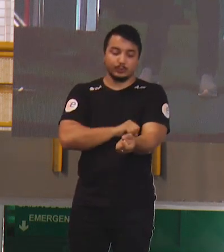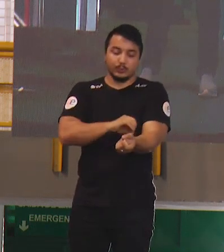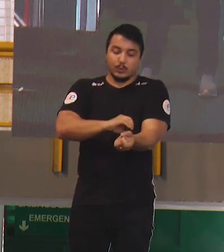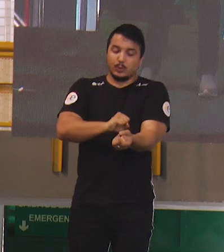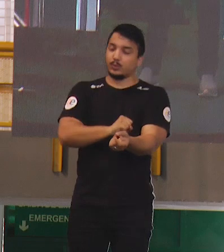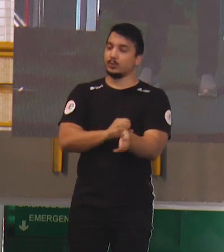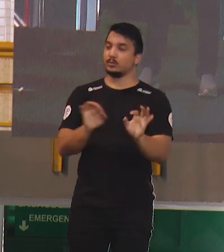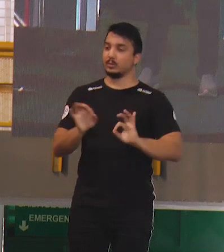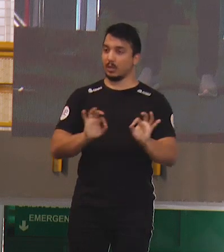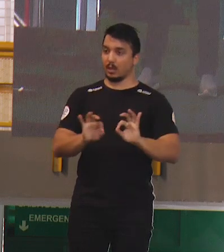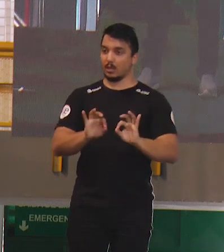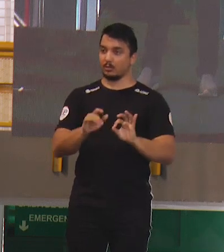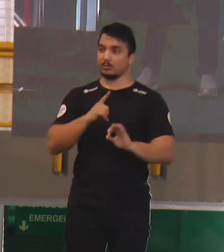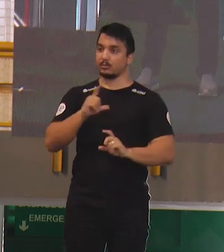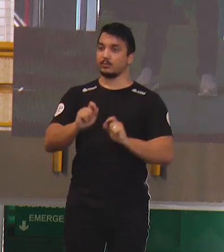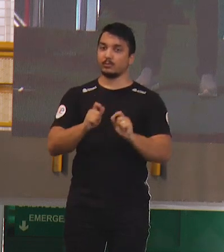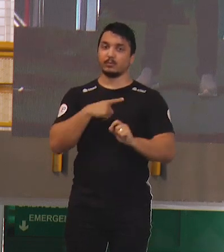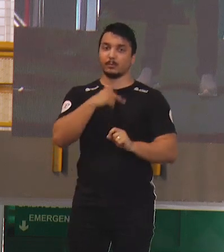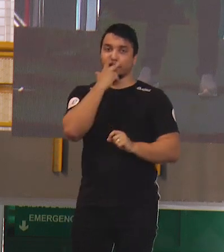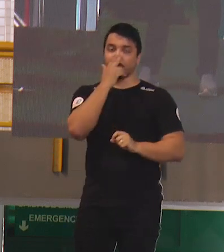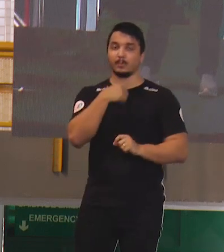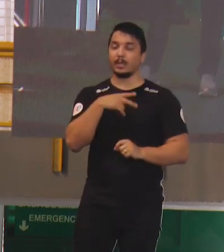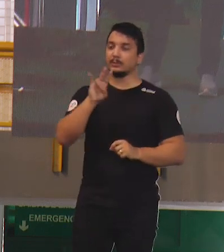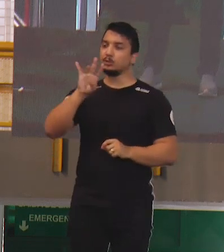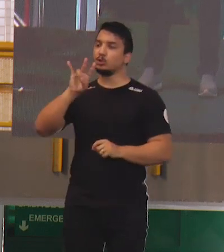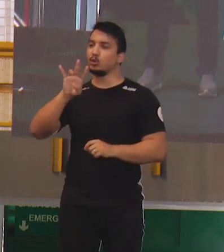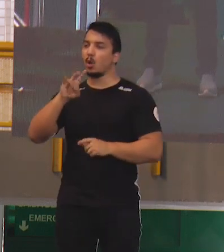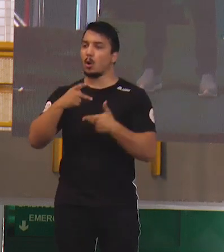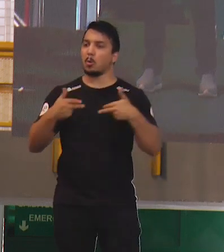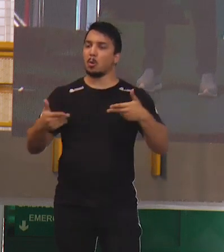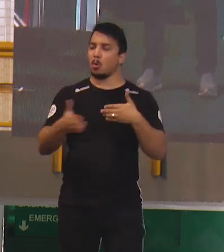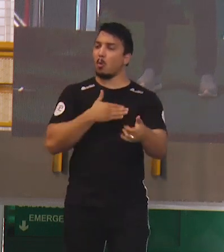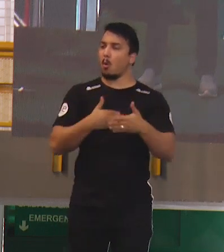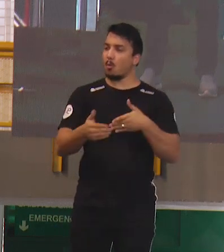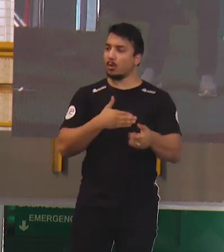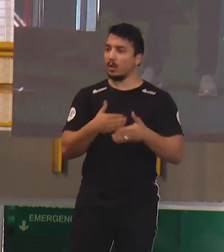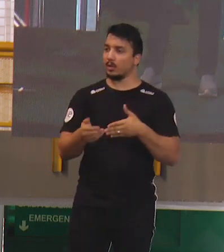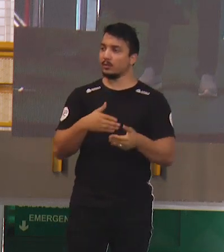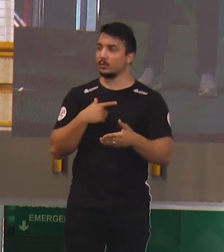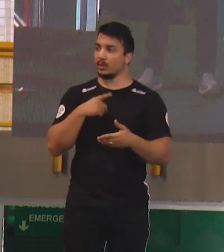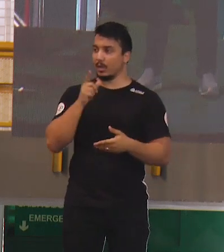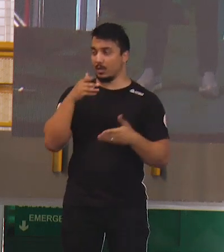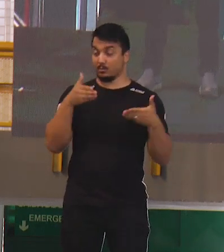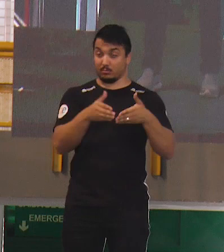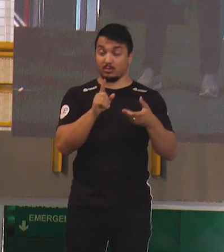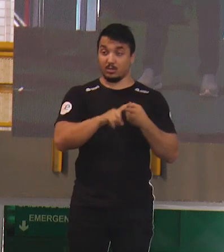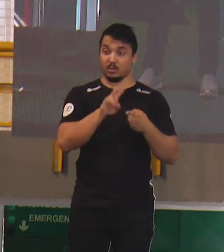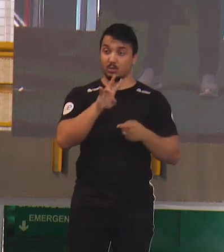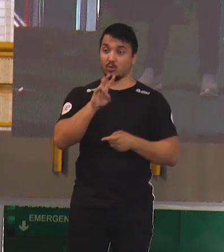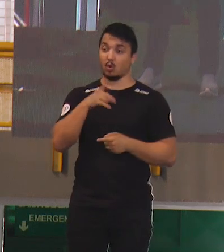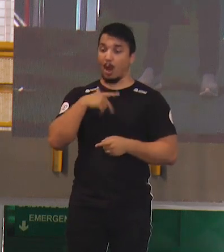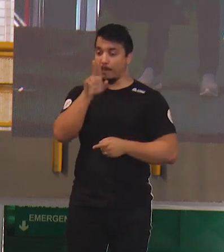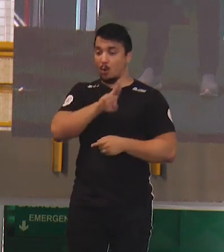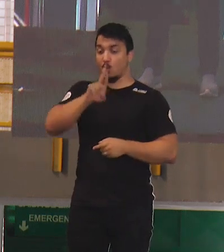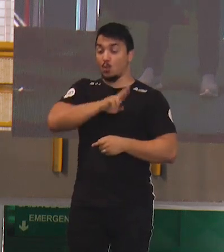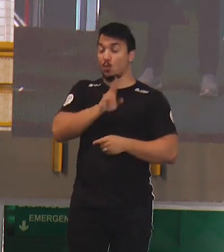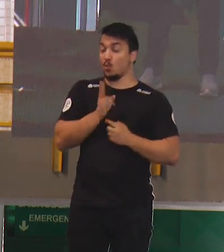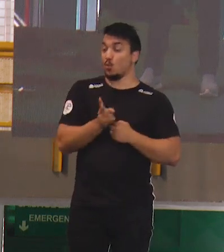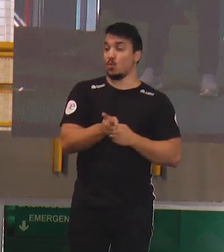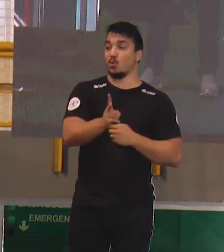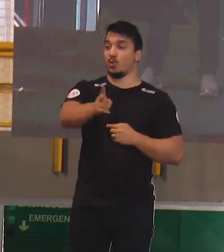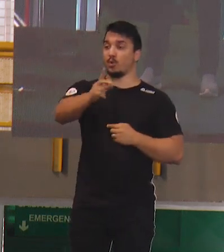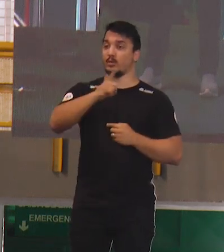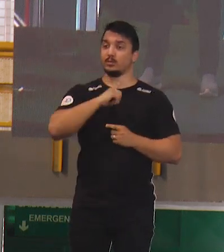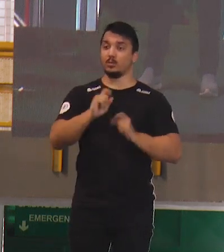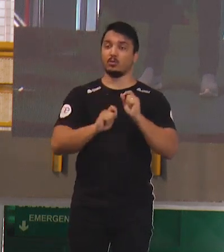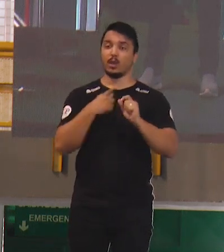veias. Quando se há drogas lícitas ou ilícitas, entre elas chamadas drogas de abuso, tá? Ali